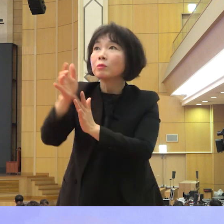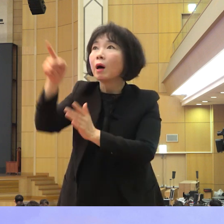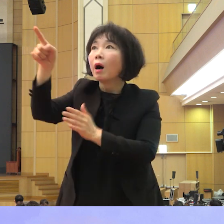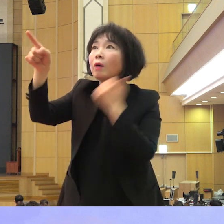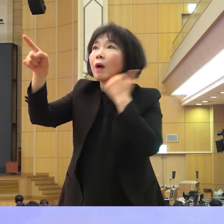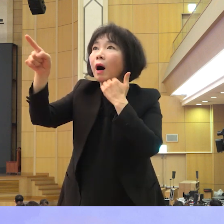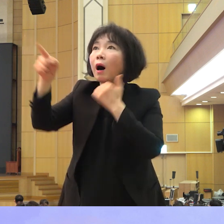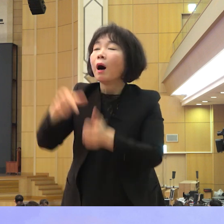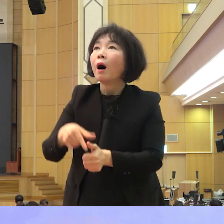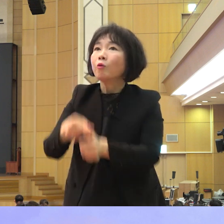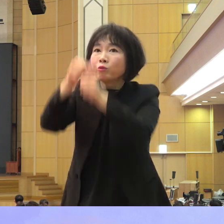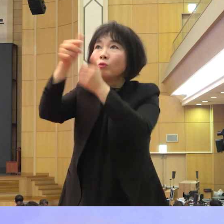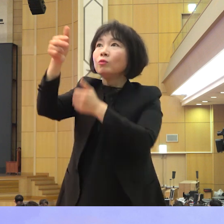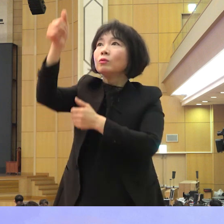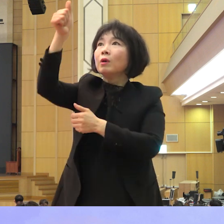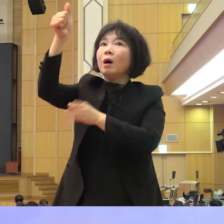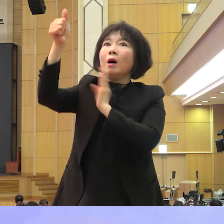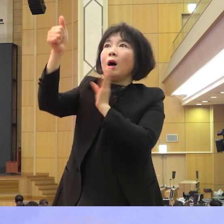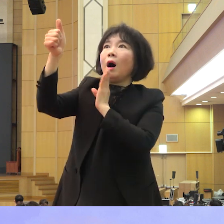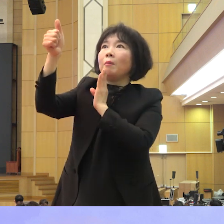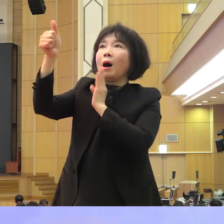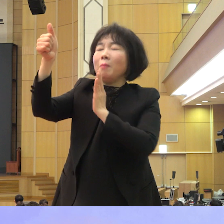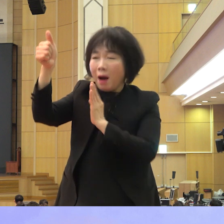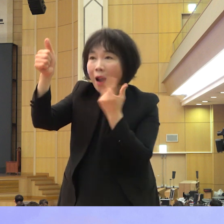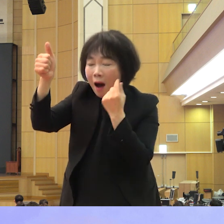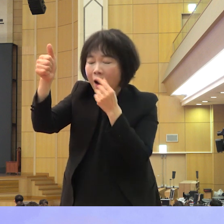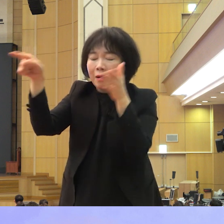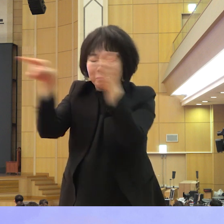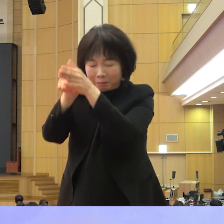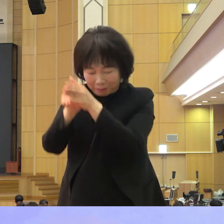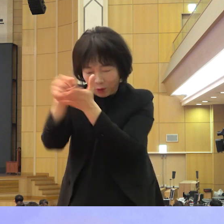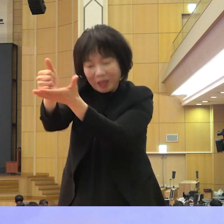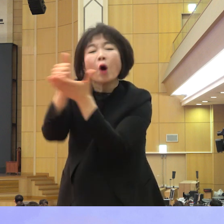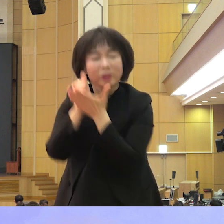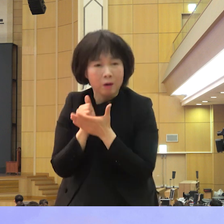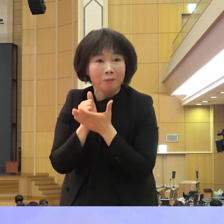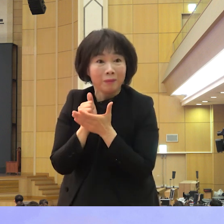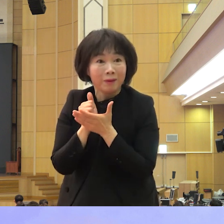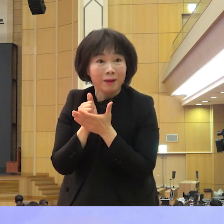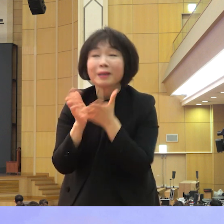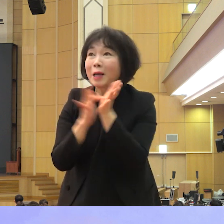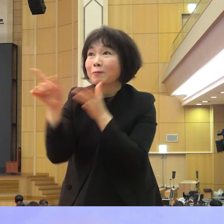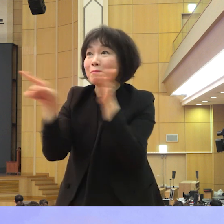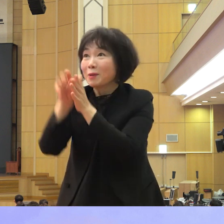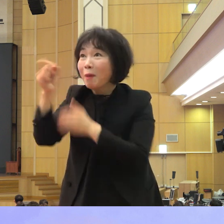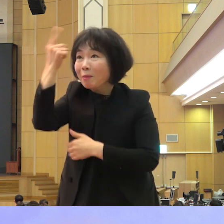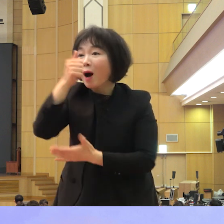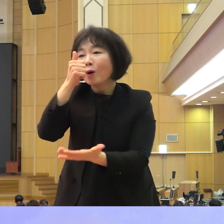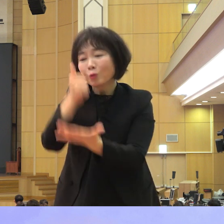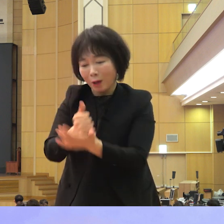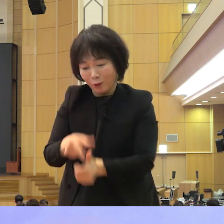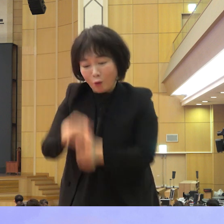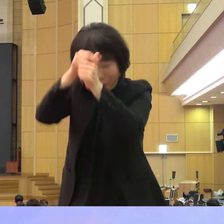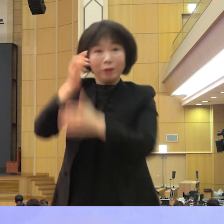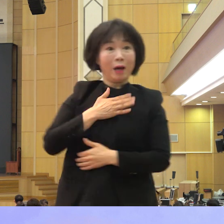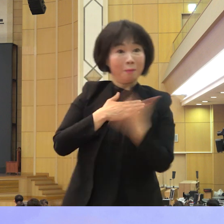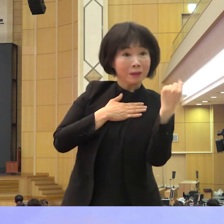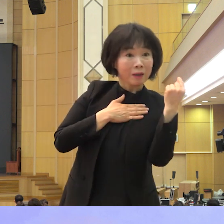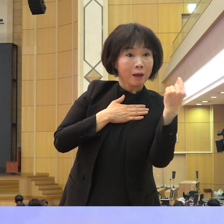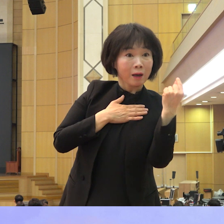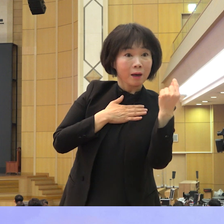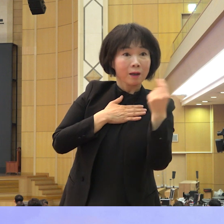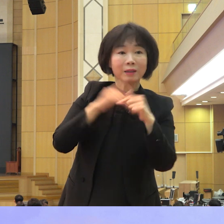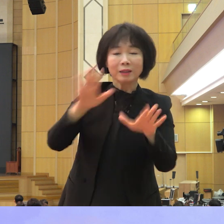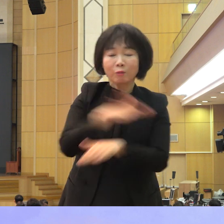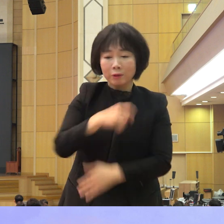그래서 예수님이 구세주라는 걸 알고 예수님을 구주로 내 마음에 영접하고 예수님을 믿음으로 말미암아 죄에서 구원받아서 이제